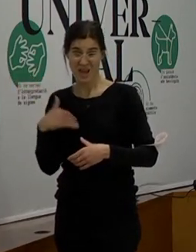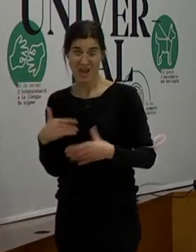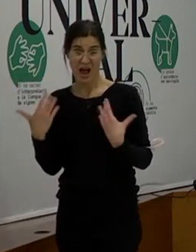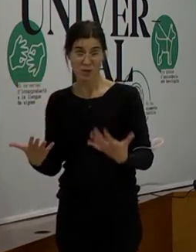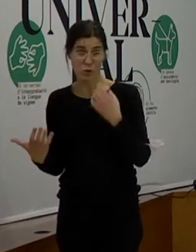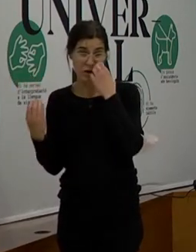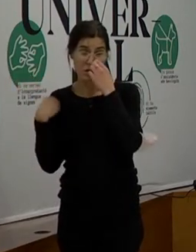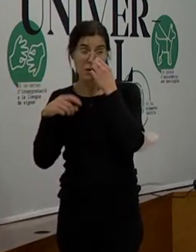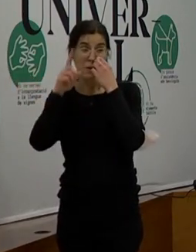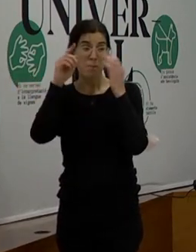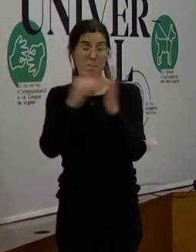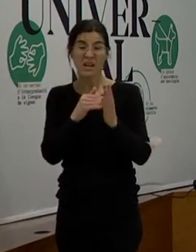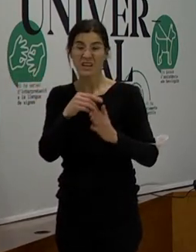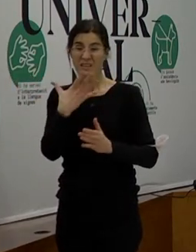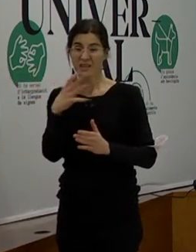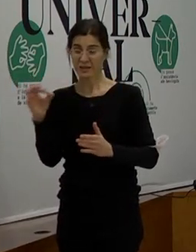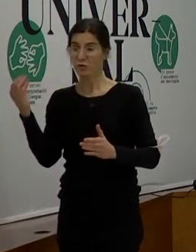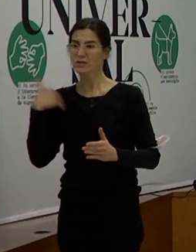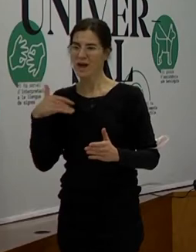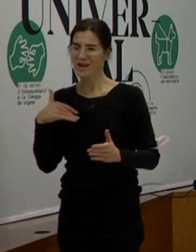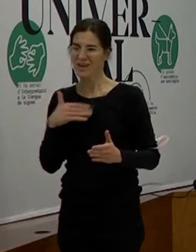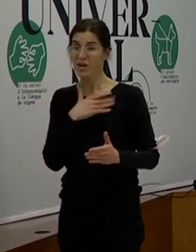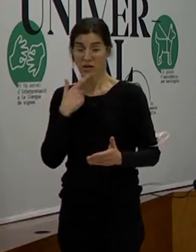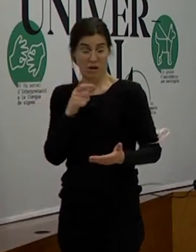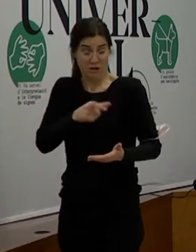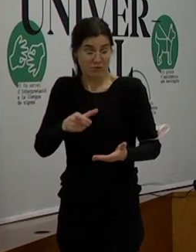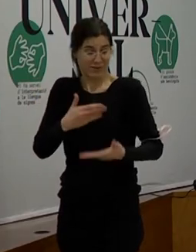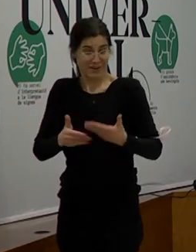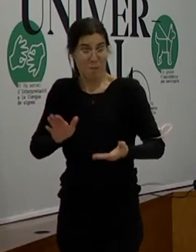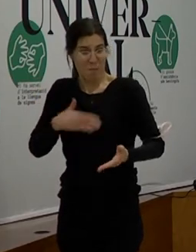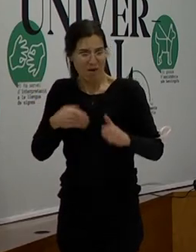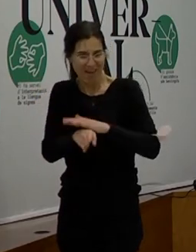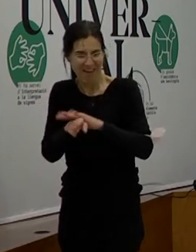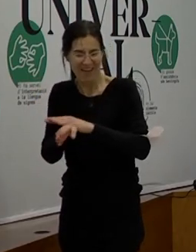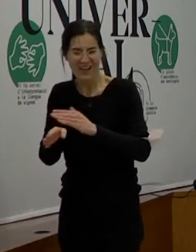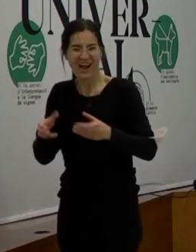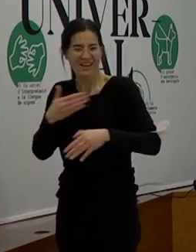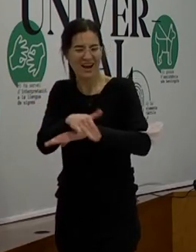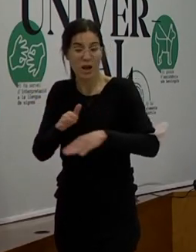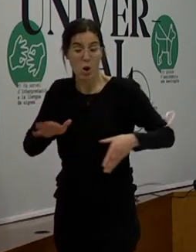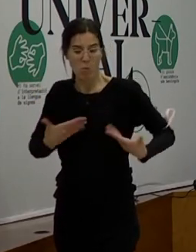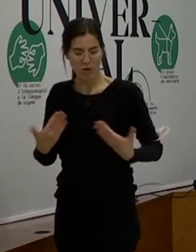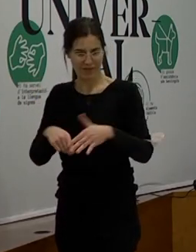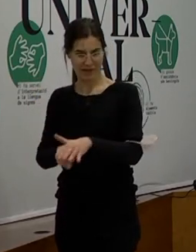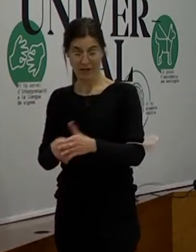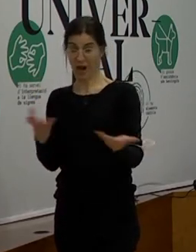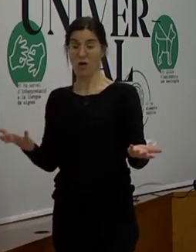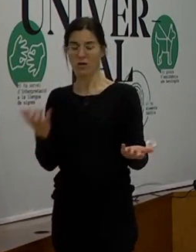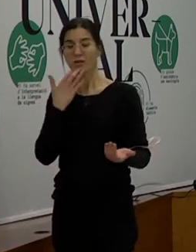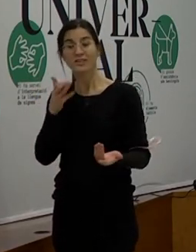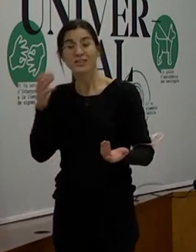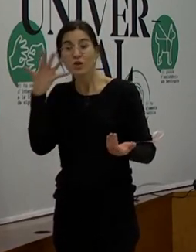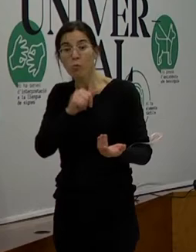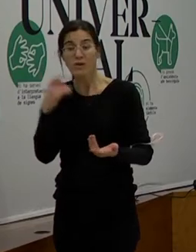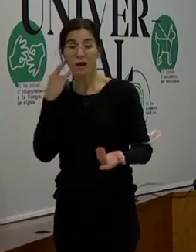O sigui, 1.500, la gent pot sortir al carrer, és que pot integrar-se, és que a veure, és que si no pots anar al lavabo,